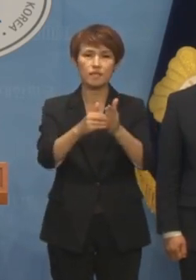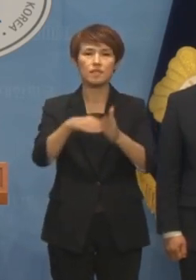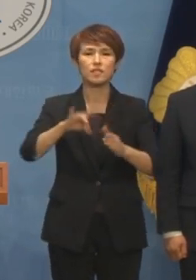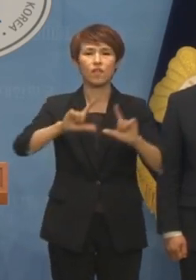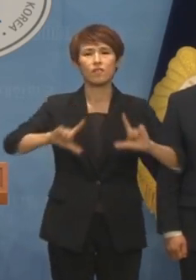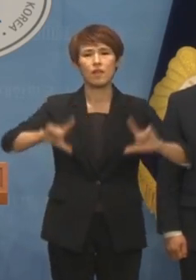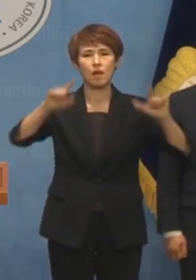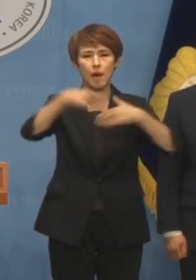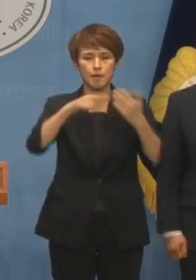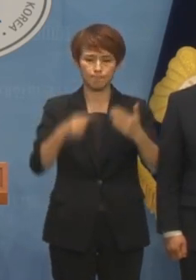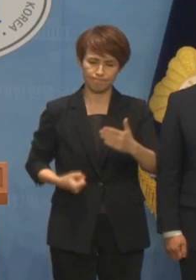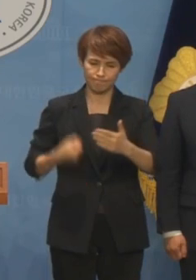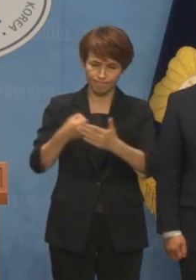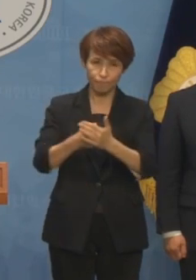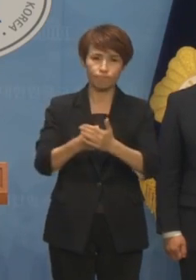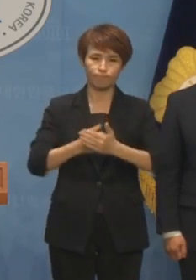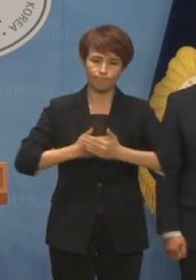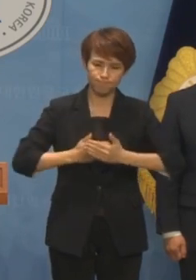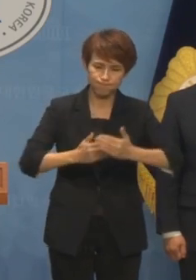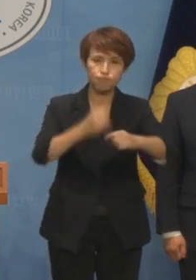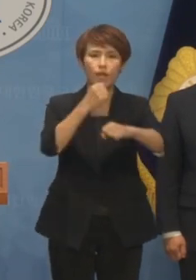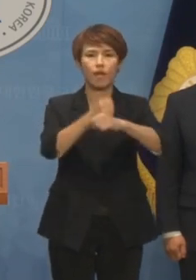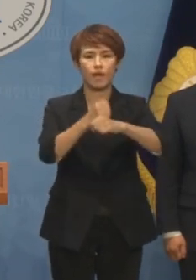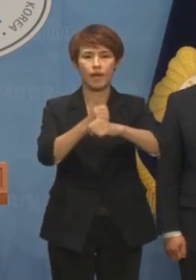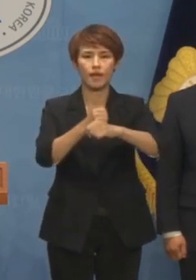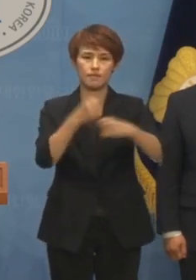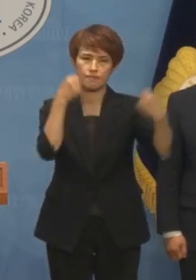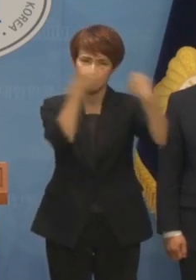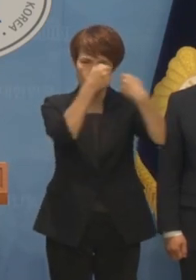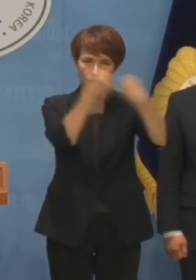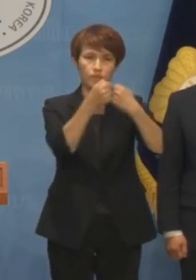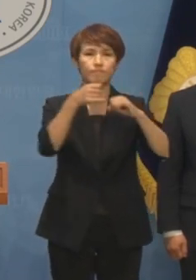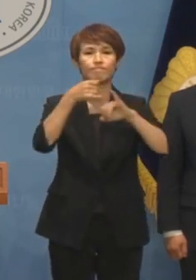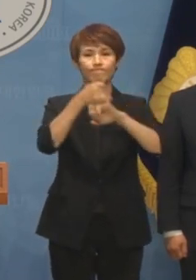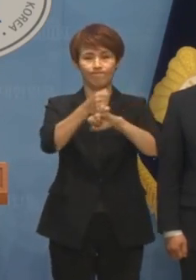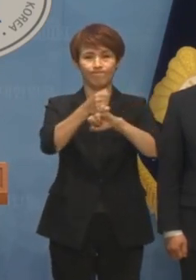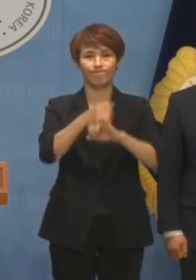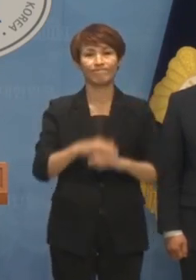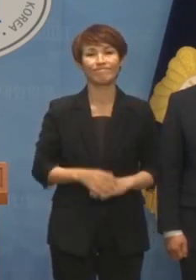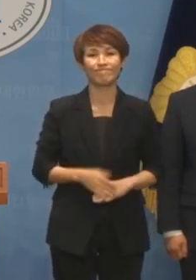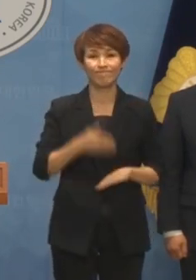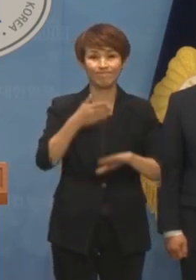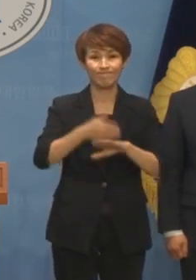첫날 첫마음을 잃지 않고 끝까지 싸우겠습니다. 감사합니다.